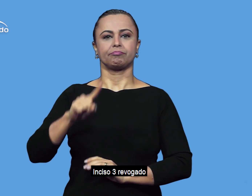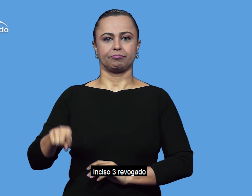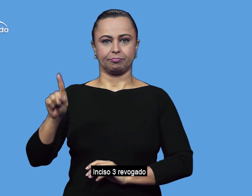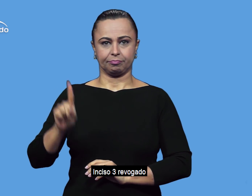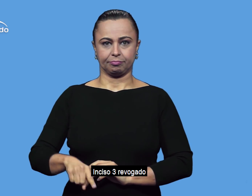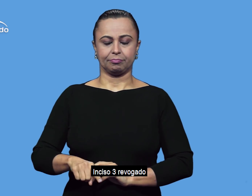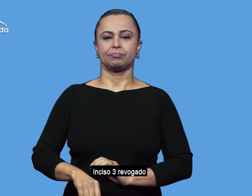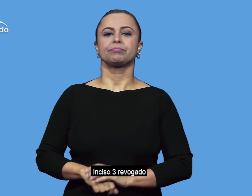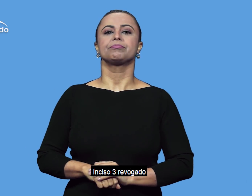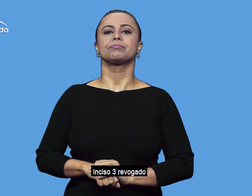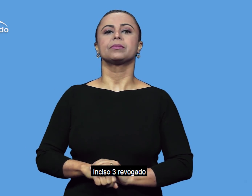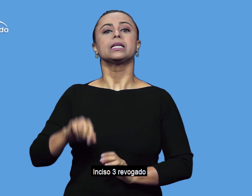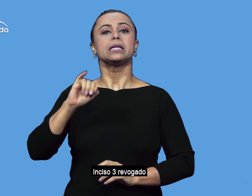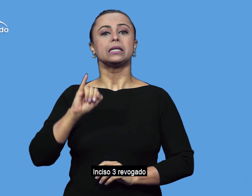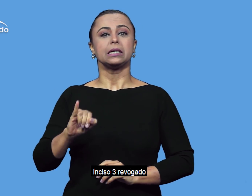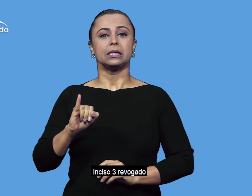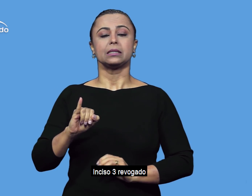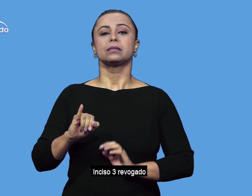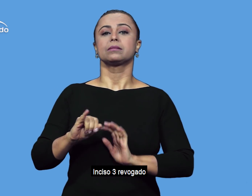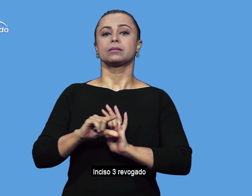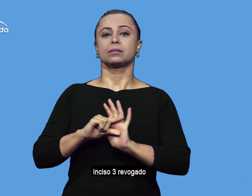inciso 3 revogado